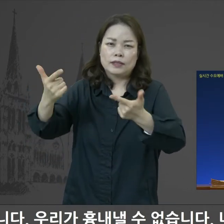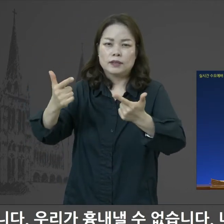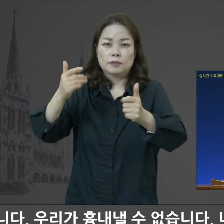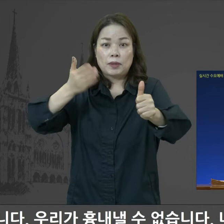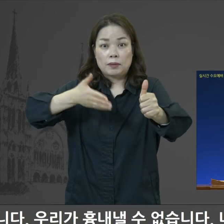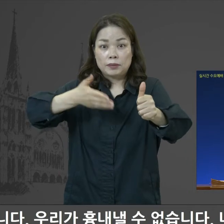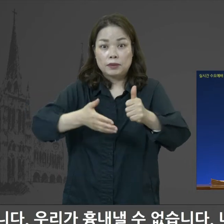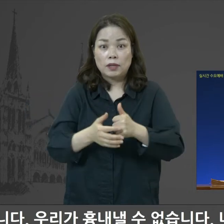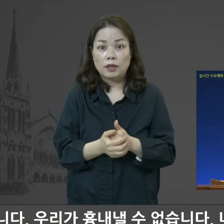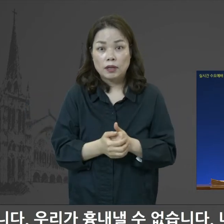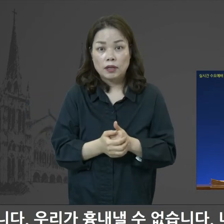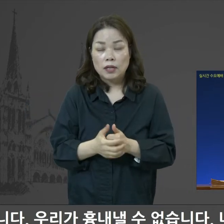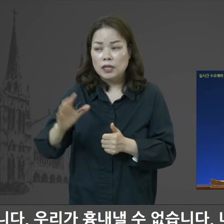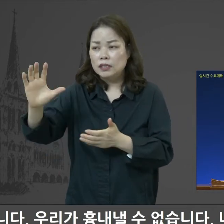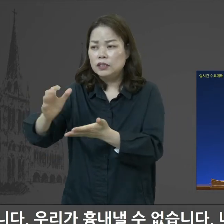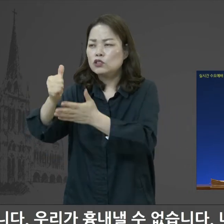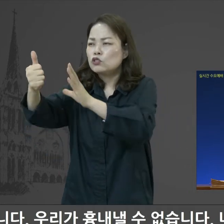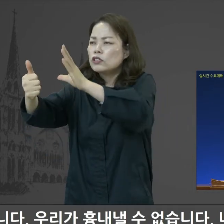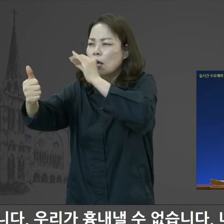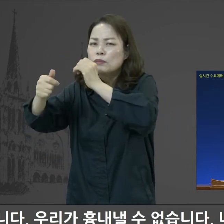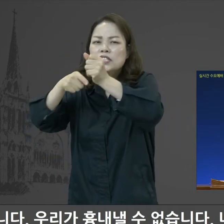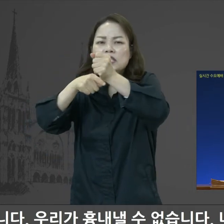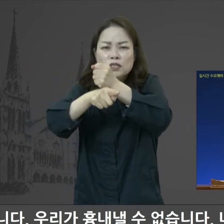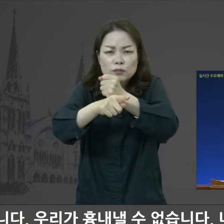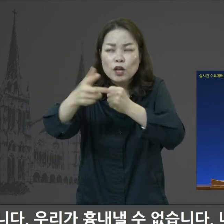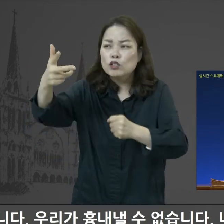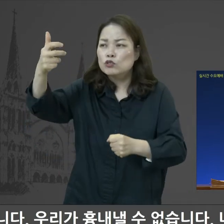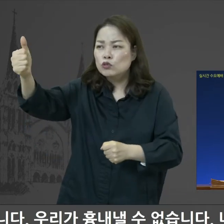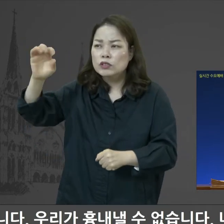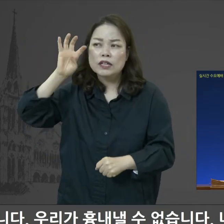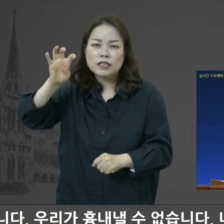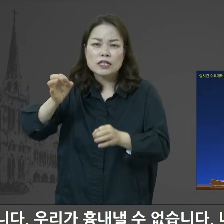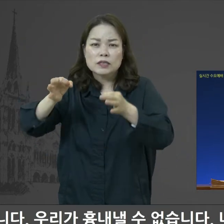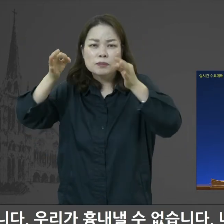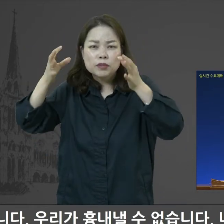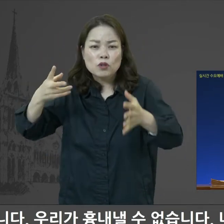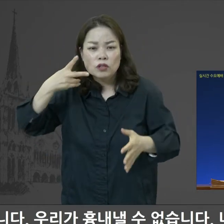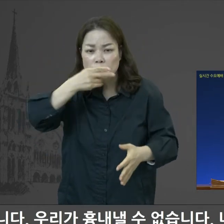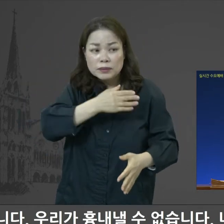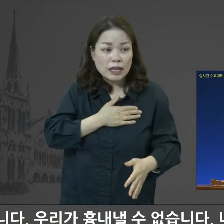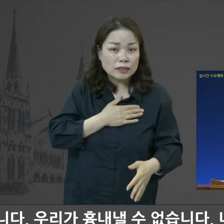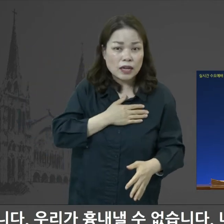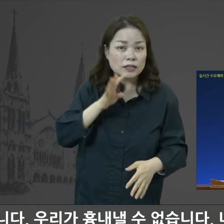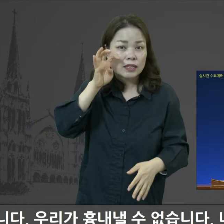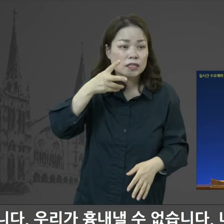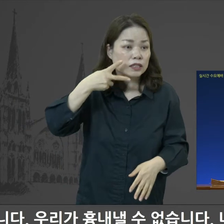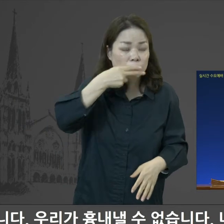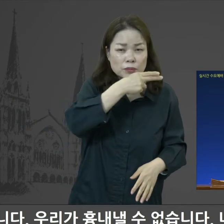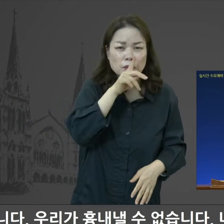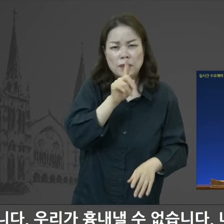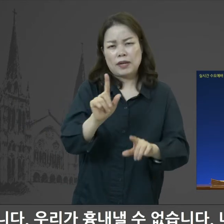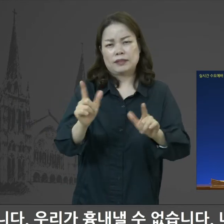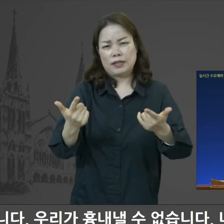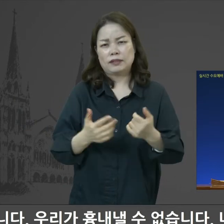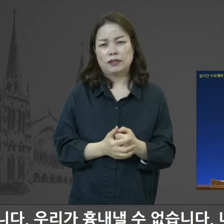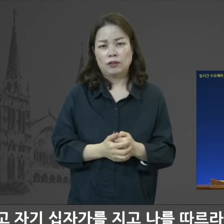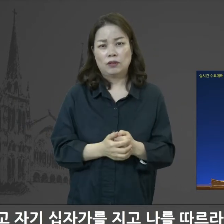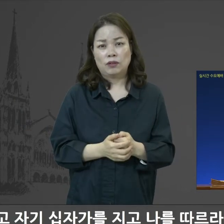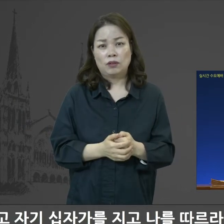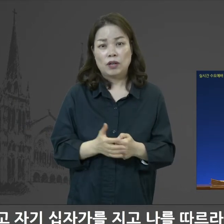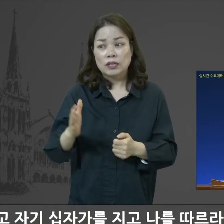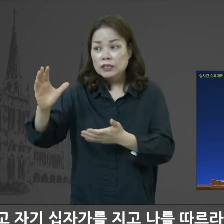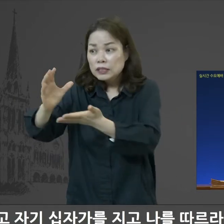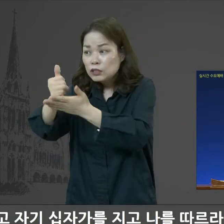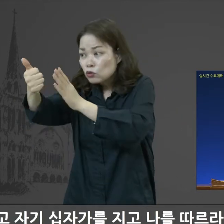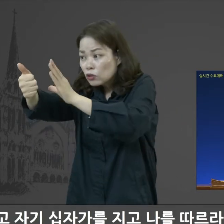바랍니다. 그리스도를 닮는다는 것은 주께서 40일을 금식하셨으니 나도 40일을 금식하는 것을 말하지 않아요.